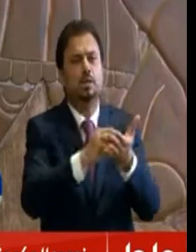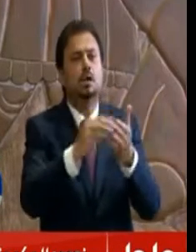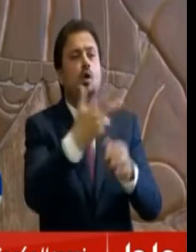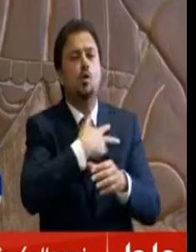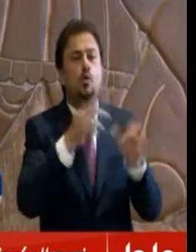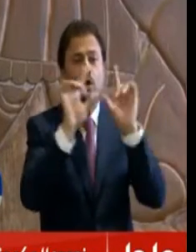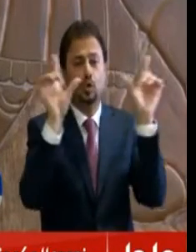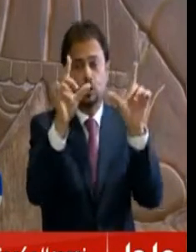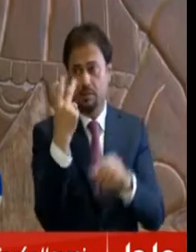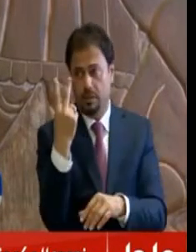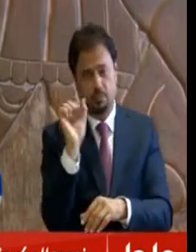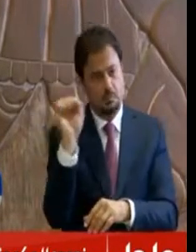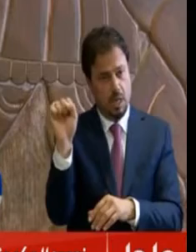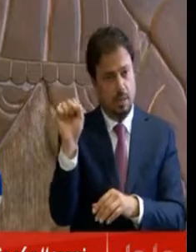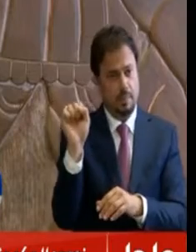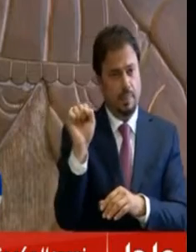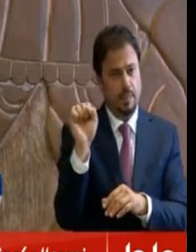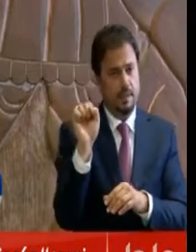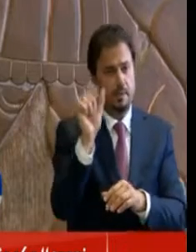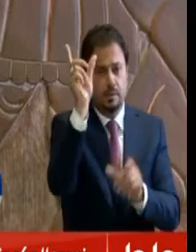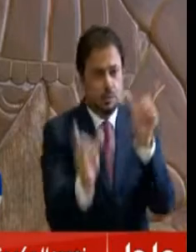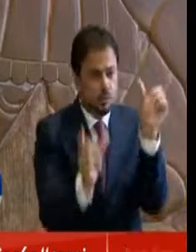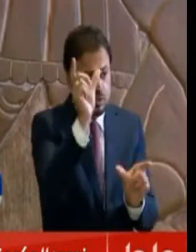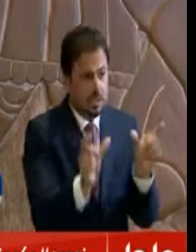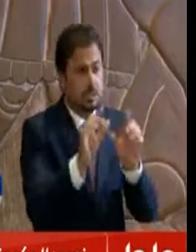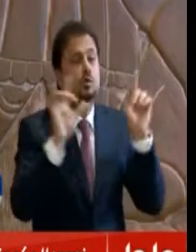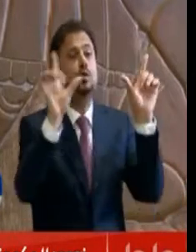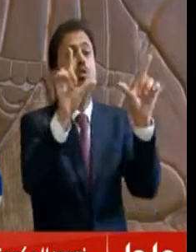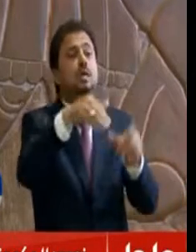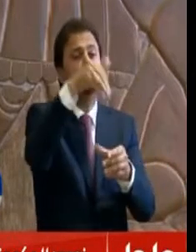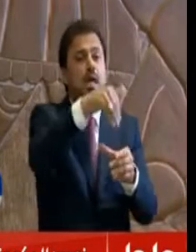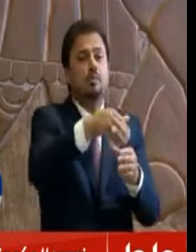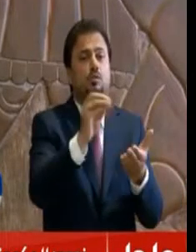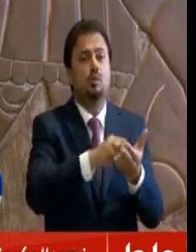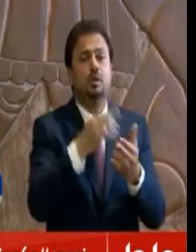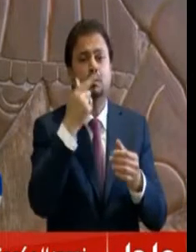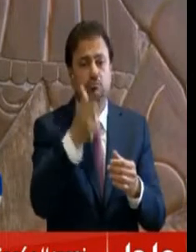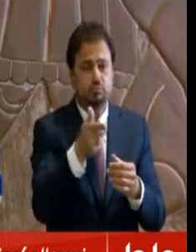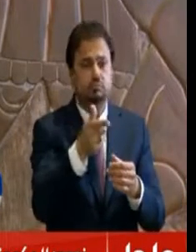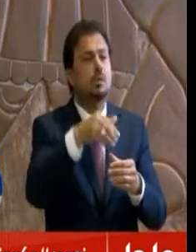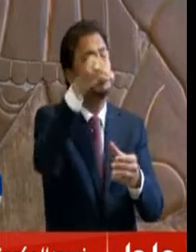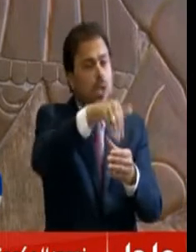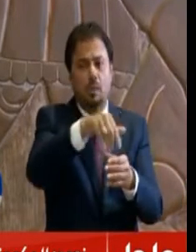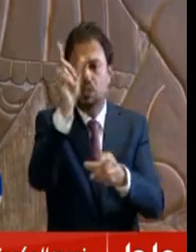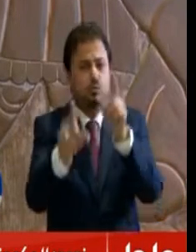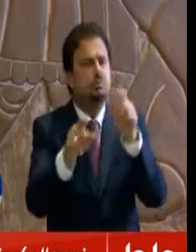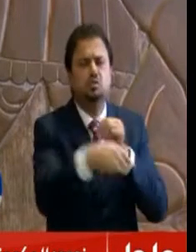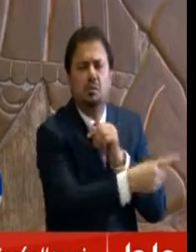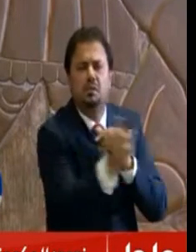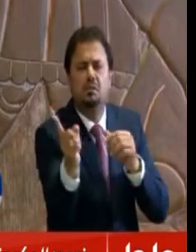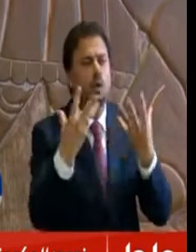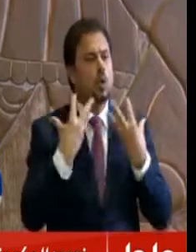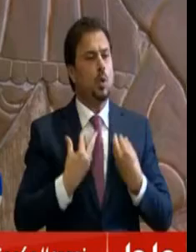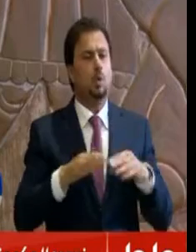بلجنتيها بين أشخاص المفوضية، وأمنت الناخبين، وأمنت